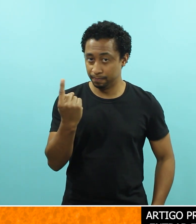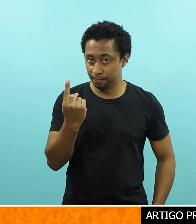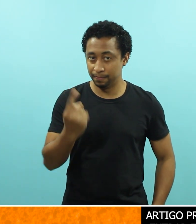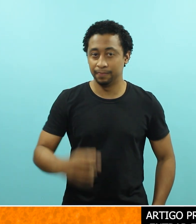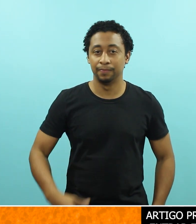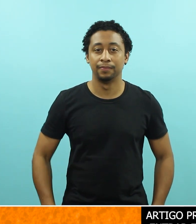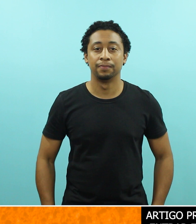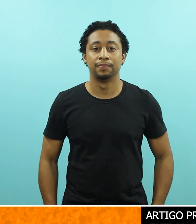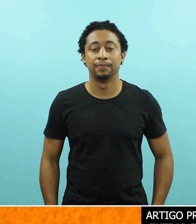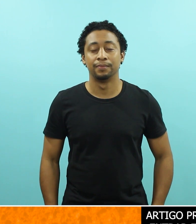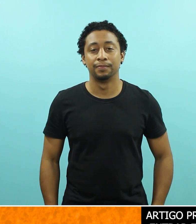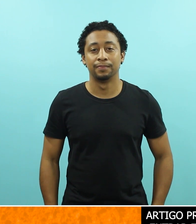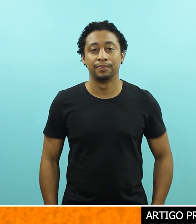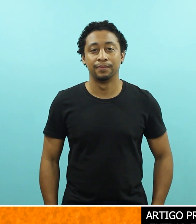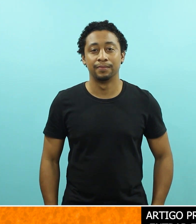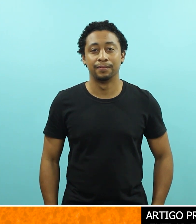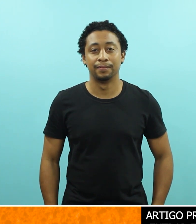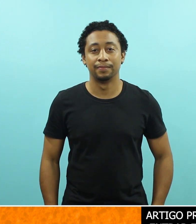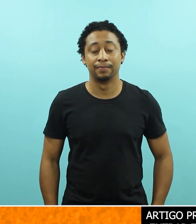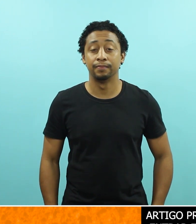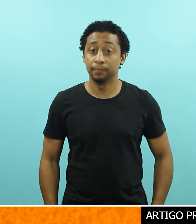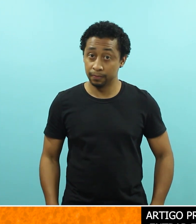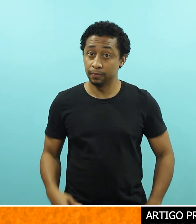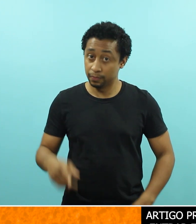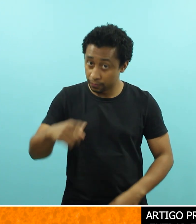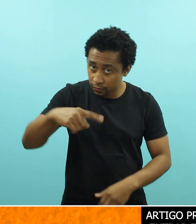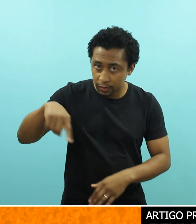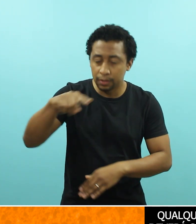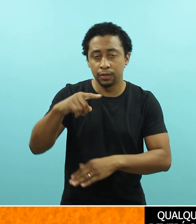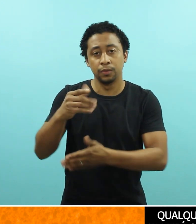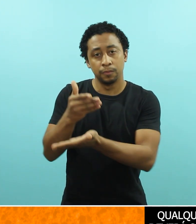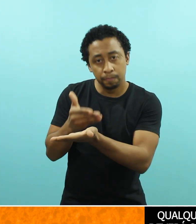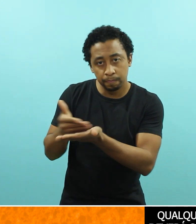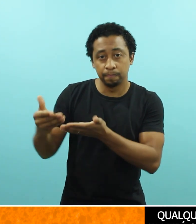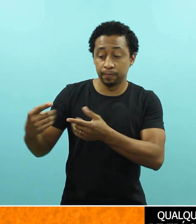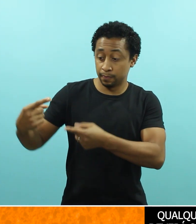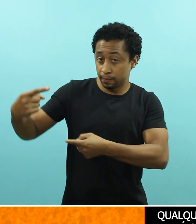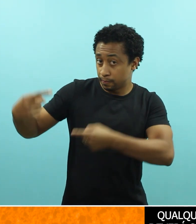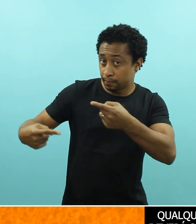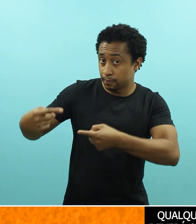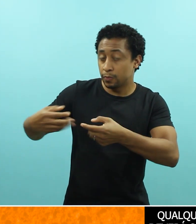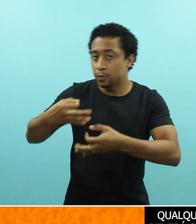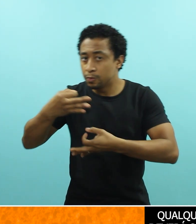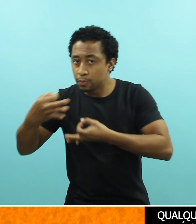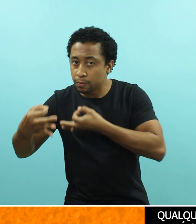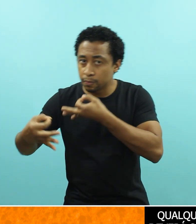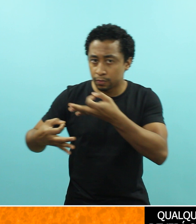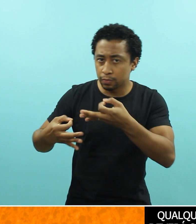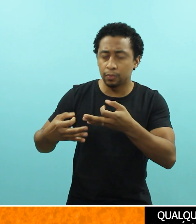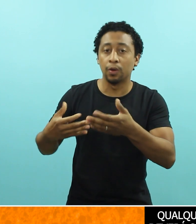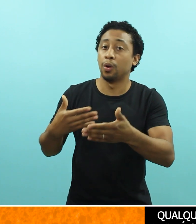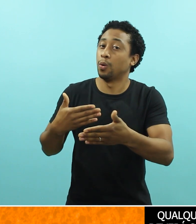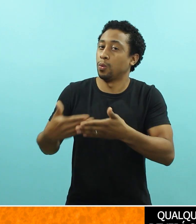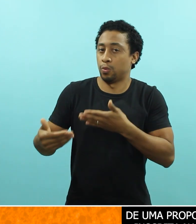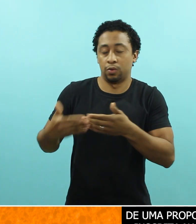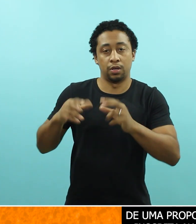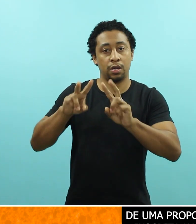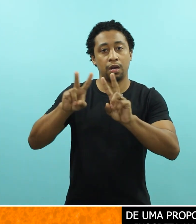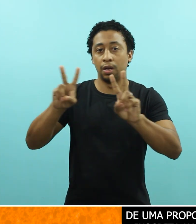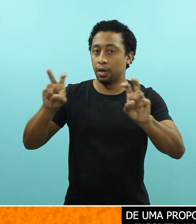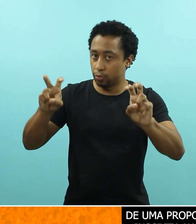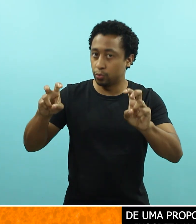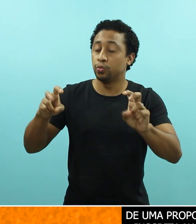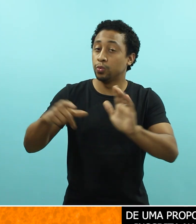Artigo 1º. Para entrar em discussão, qualquer assunto deverá ser precedido de